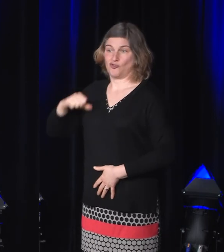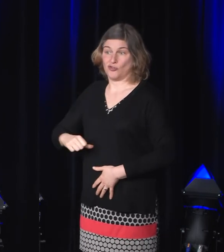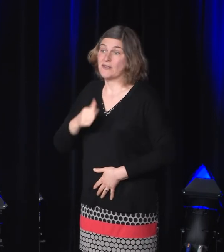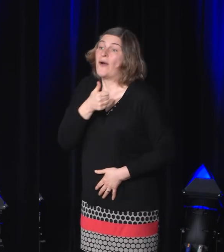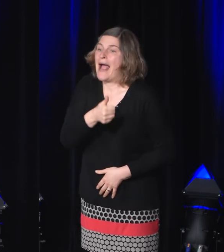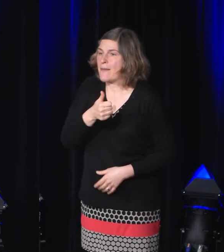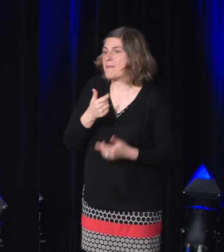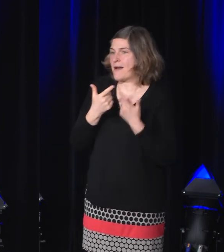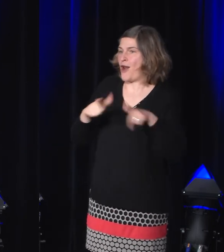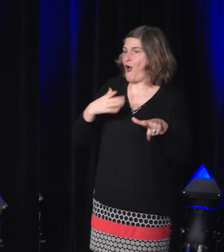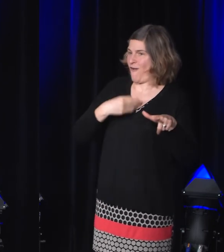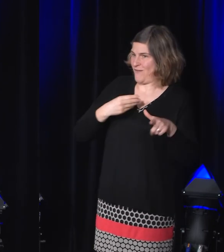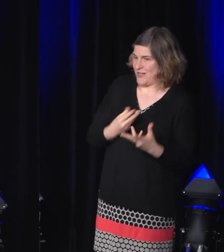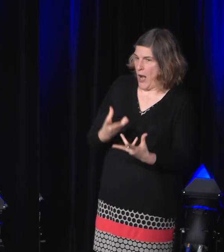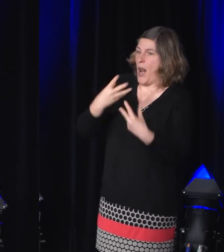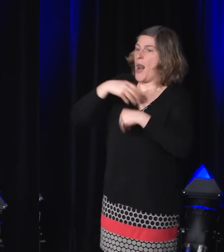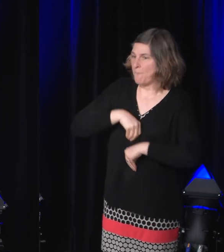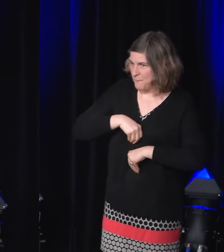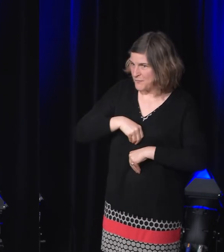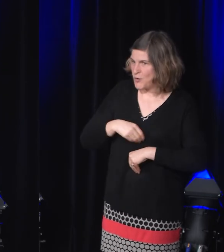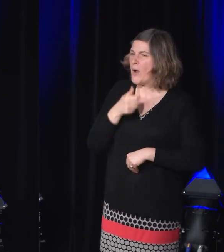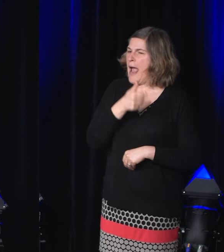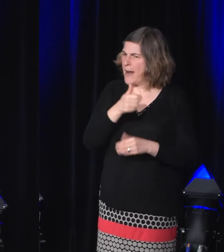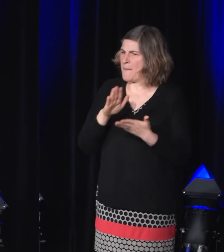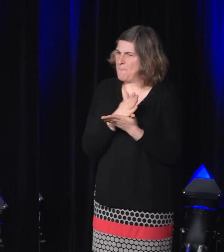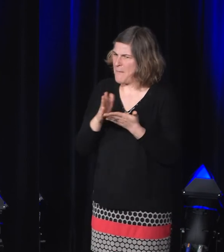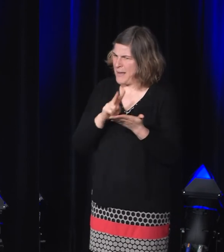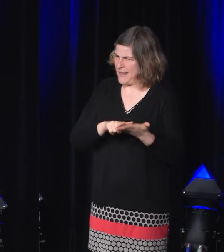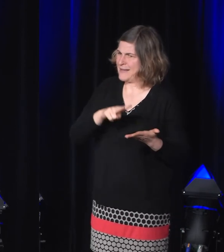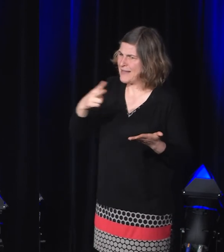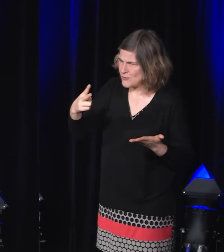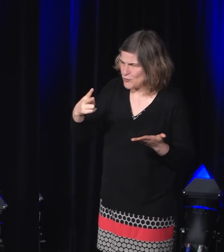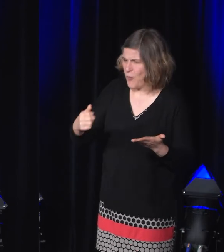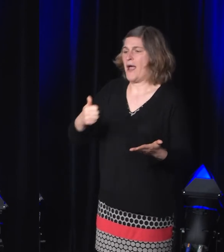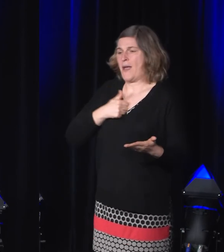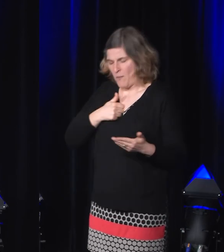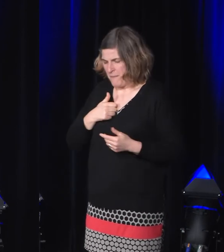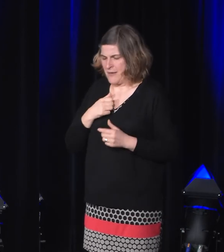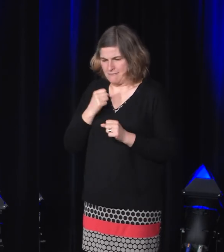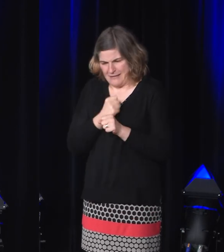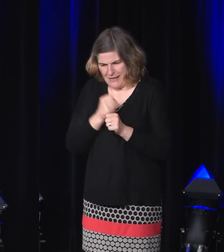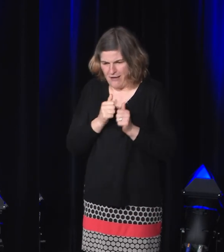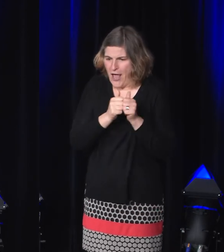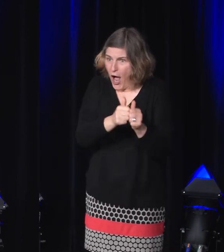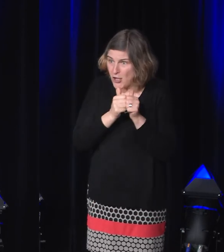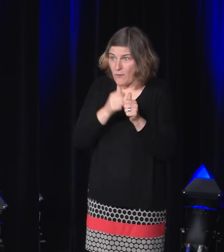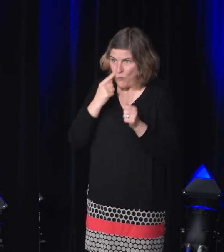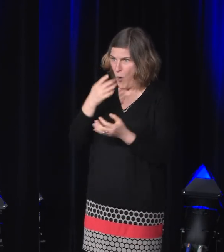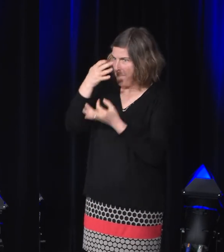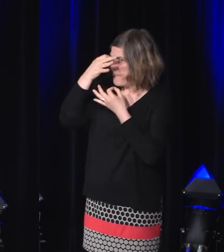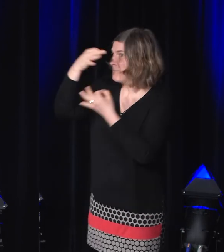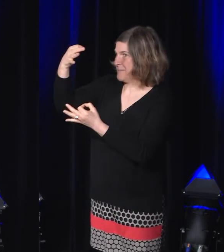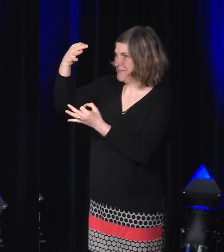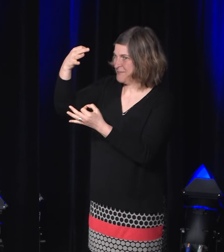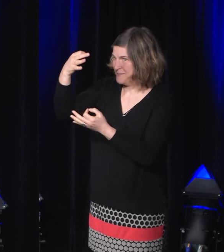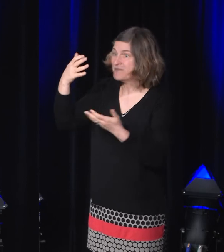avec des petites fautes. Donc elle m'a fait une pré-traduction de Ai Zi et puis j'ai retravaillé la traduction avec elle. Voilà comment on fait parfois